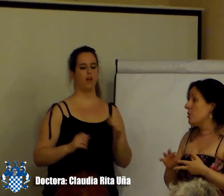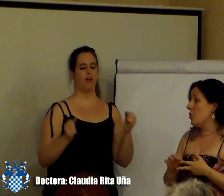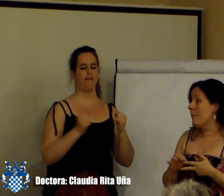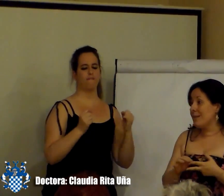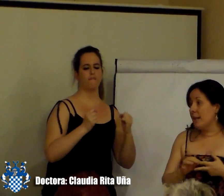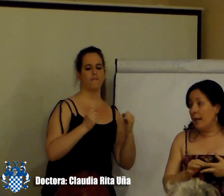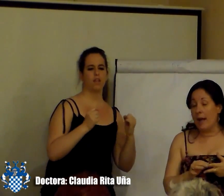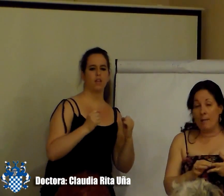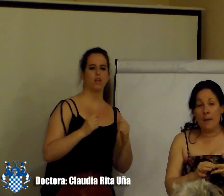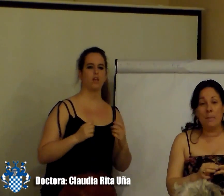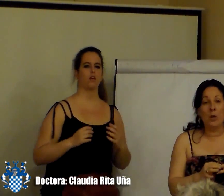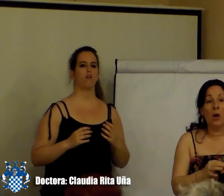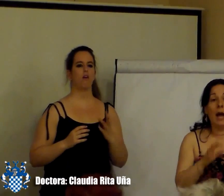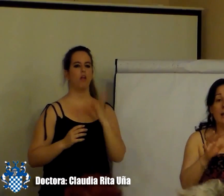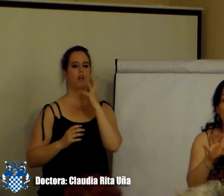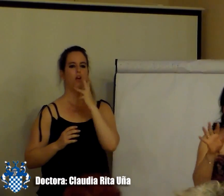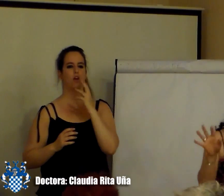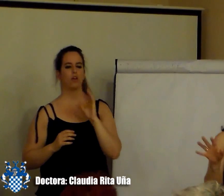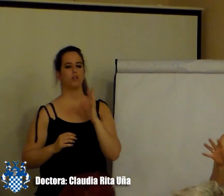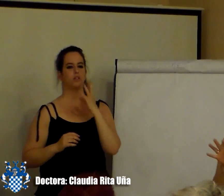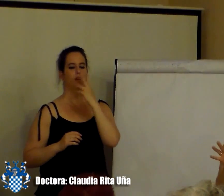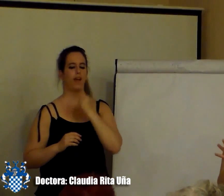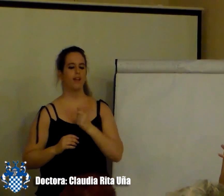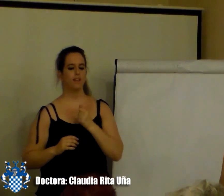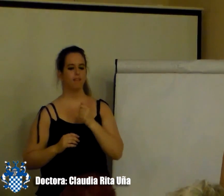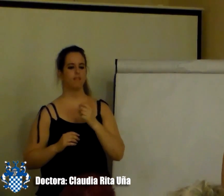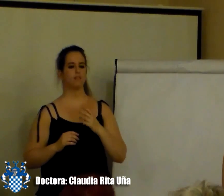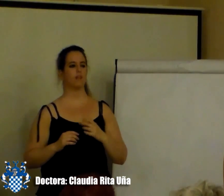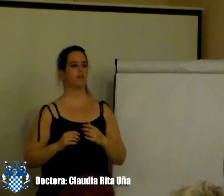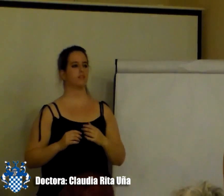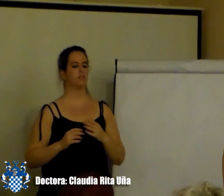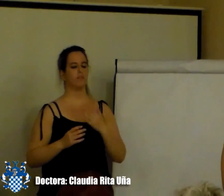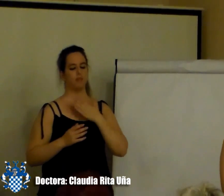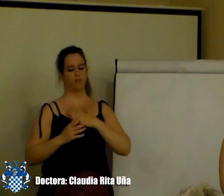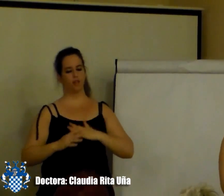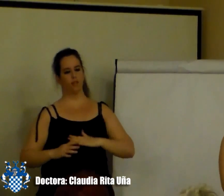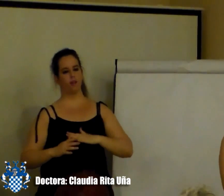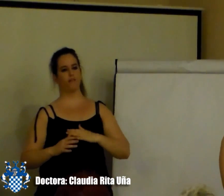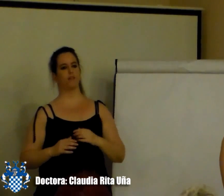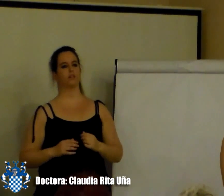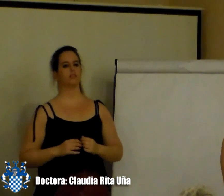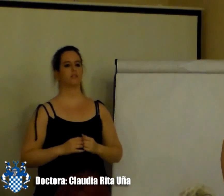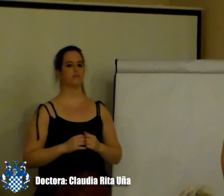o tibios son más agradables, pero hay sus excepciones también.